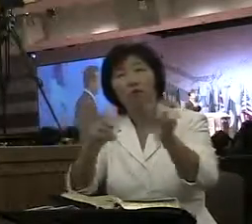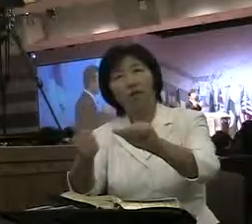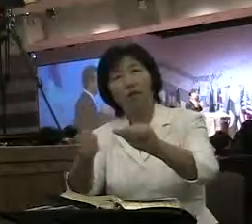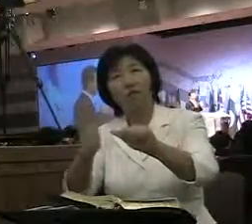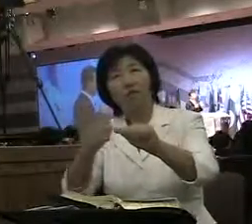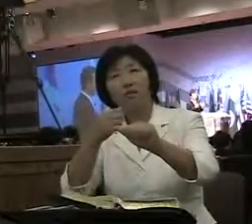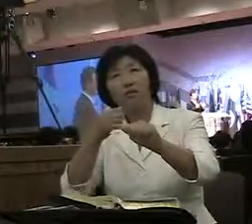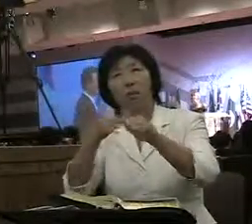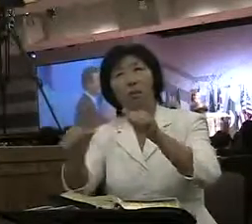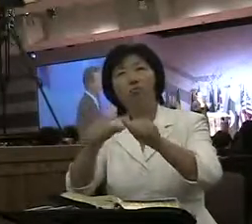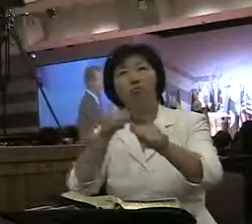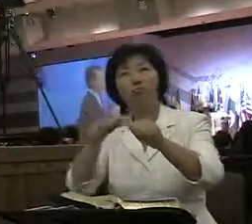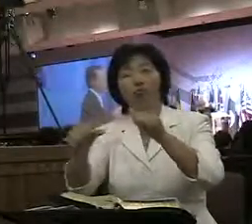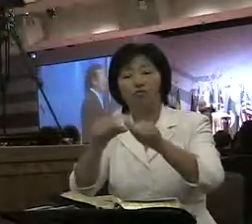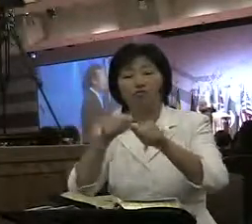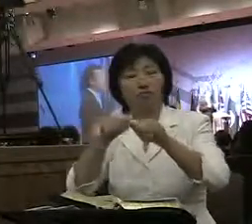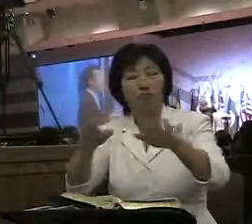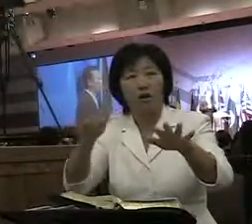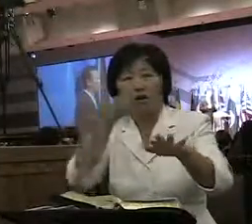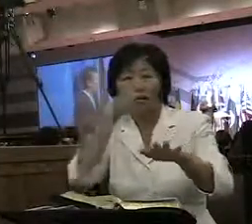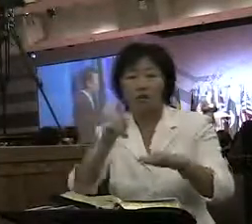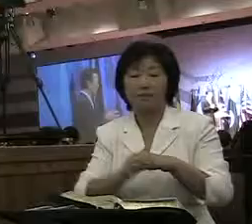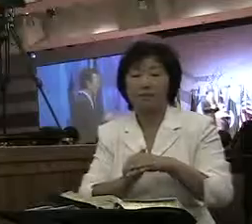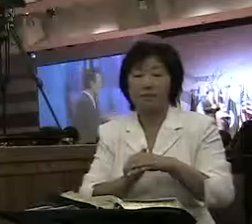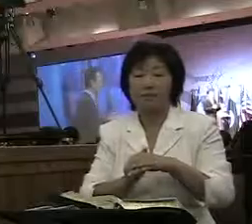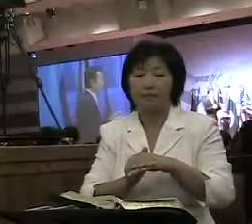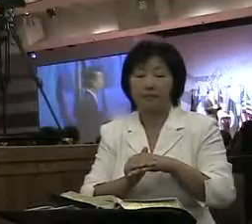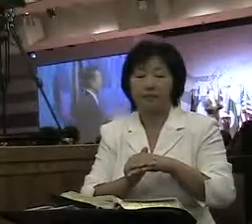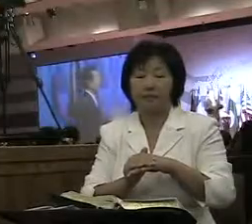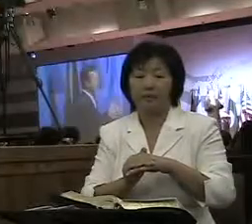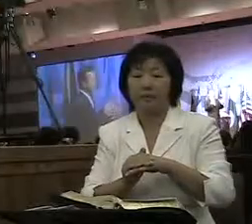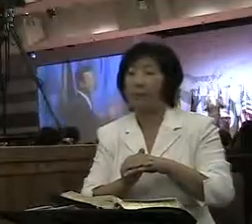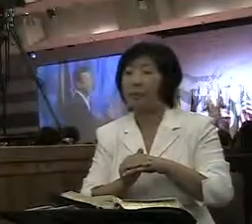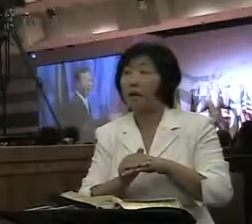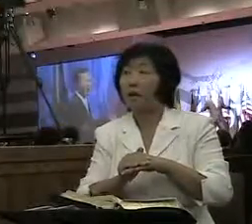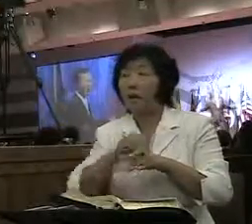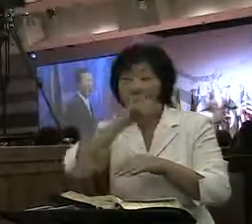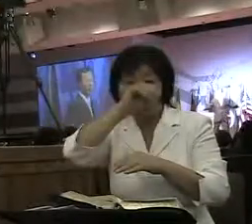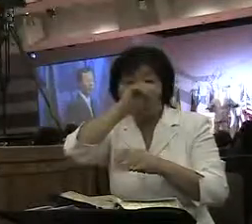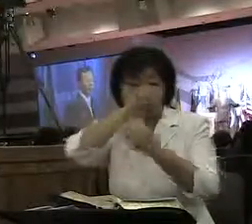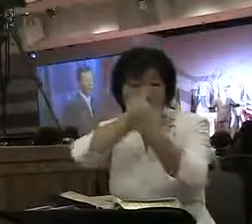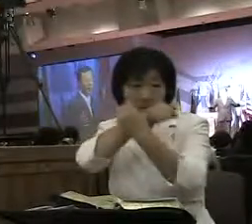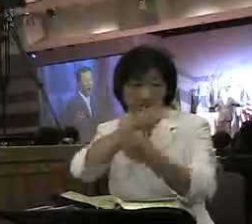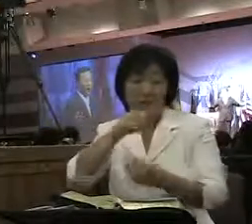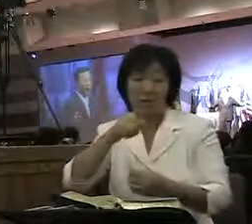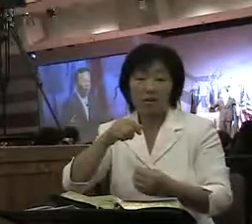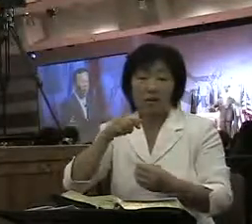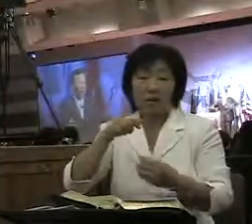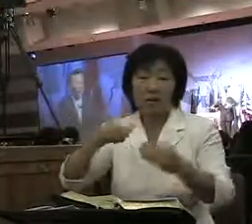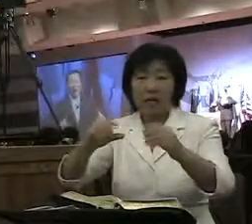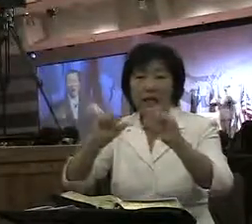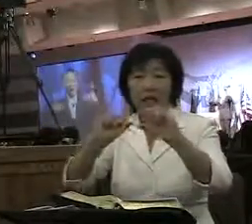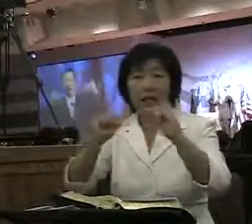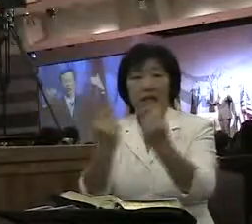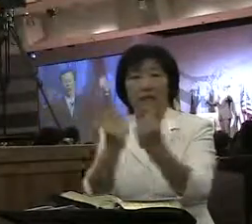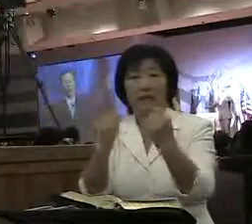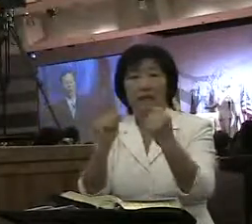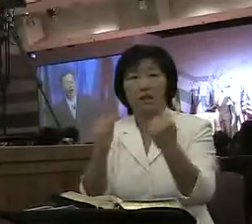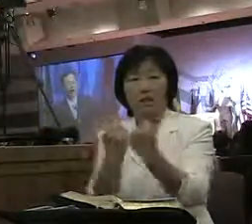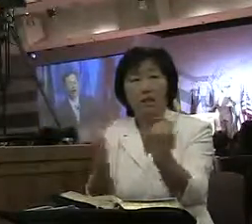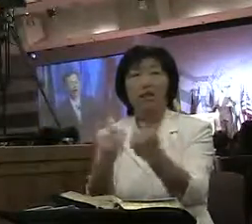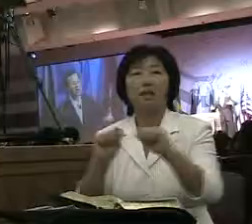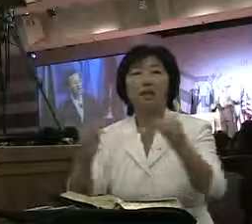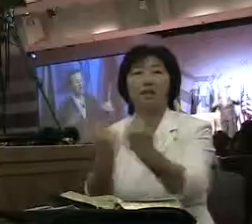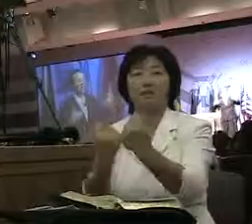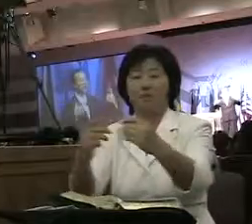이 리빙스톤, 이 닥터 리빙스톤에 대하여 취재를 하기 위해 아프리카에 팀을 이끌고 들어가 오랜 고생,